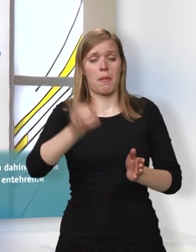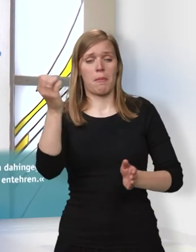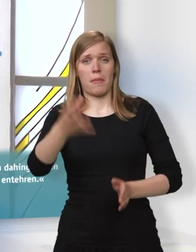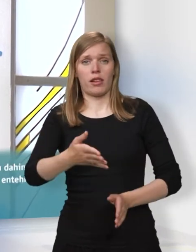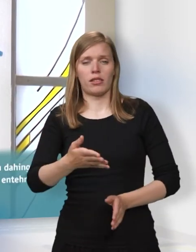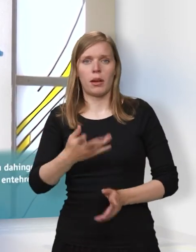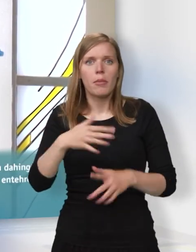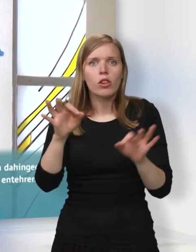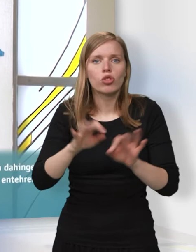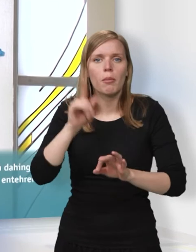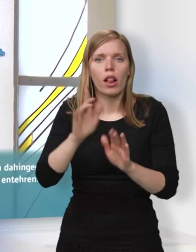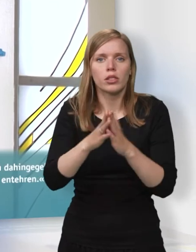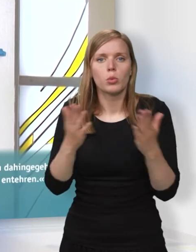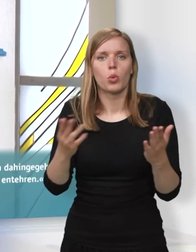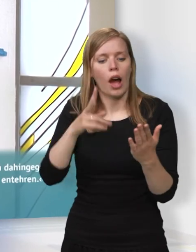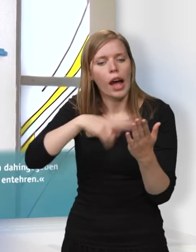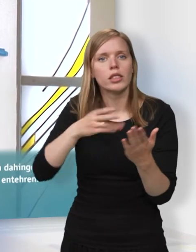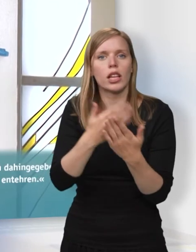als Ansichtsexemplare.